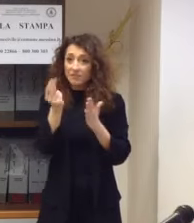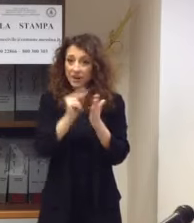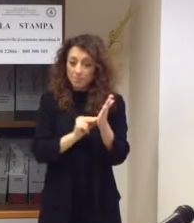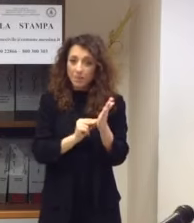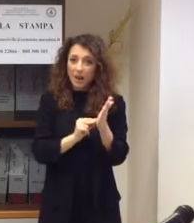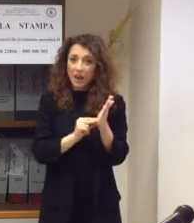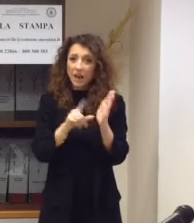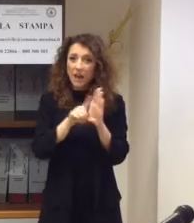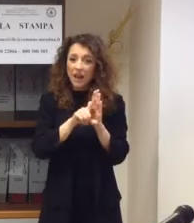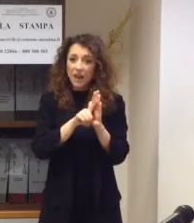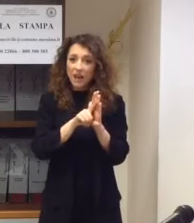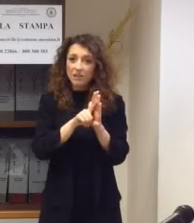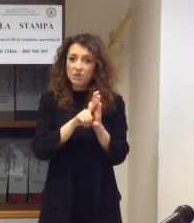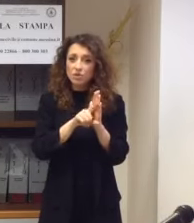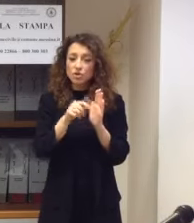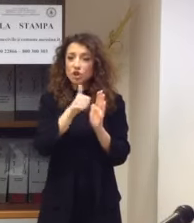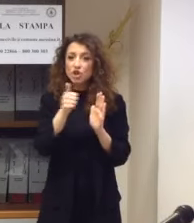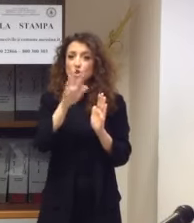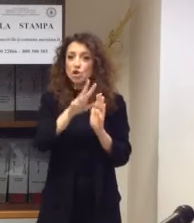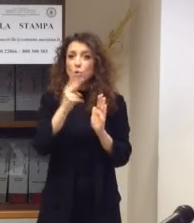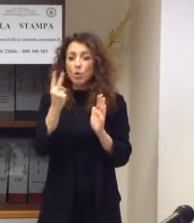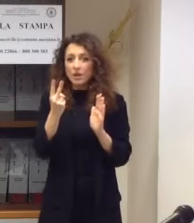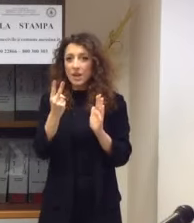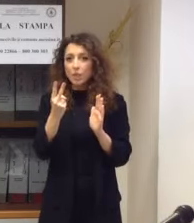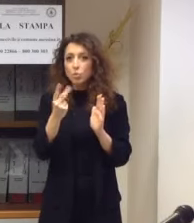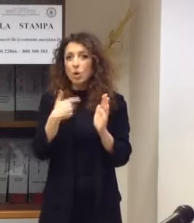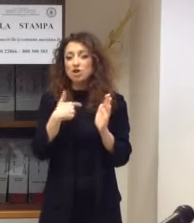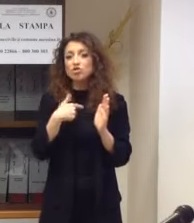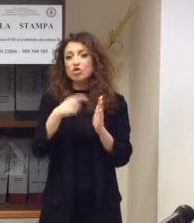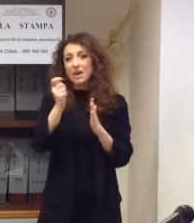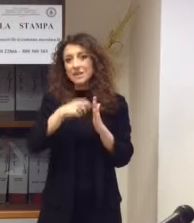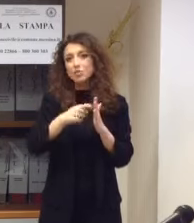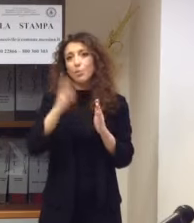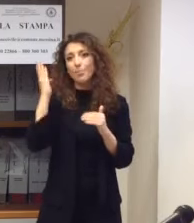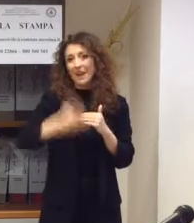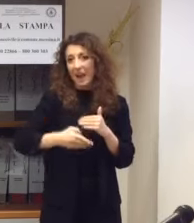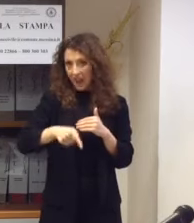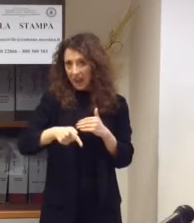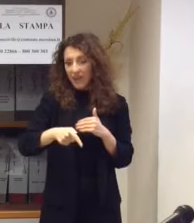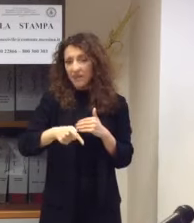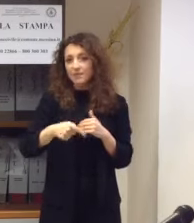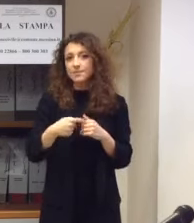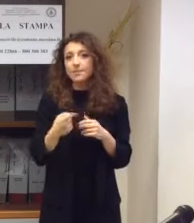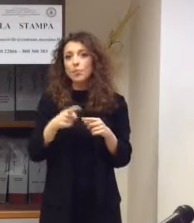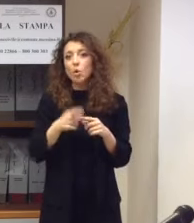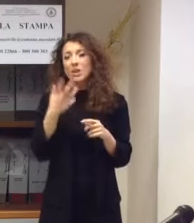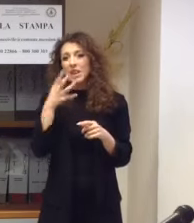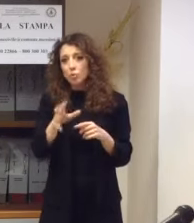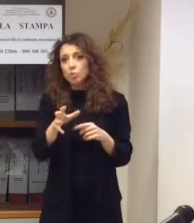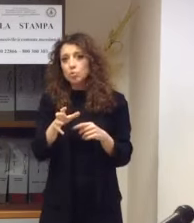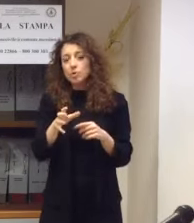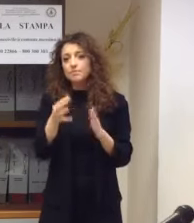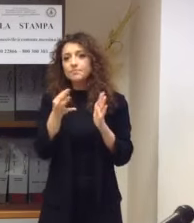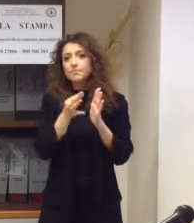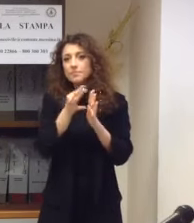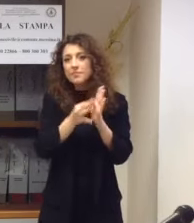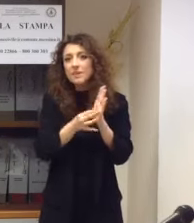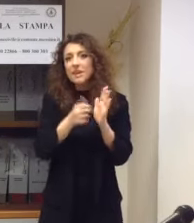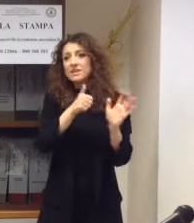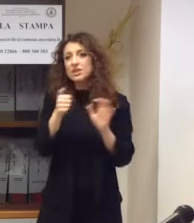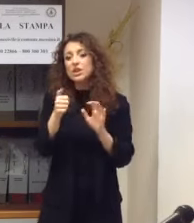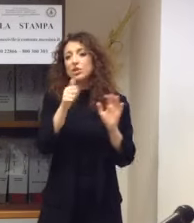legge, del decreto legislativo 152 con una sanzione penale, una denuncia praticamente in violazione dell'articolo